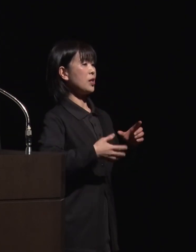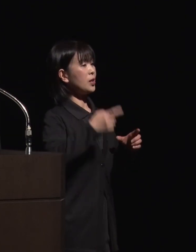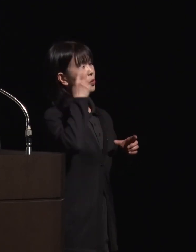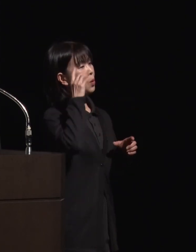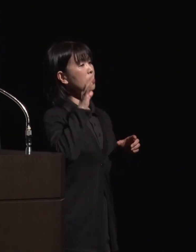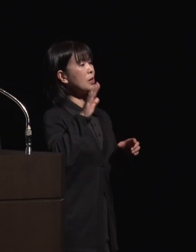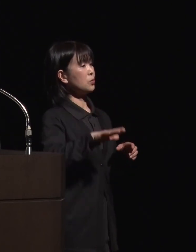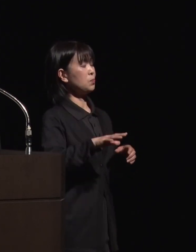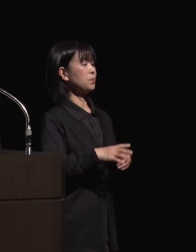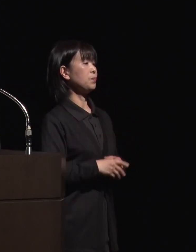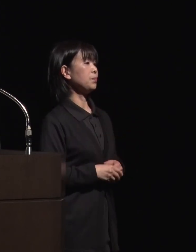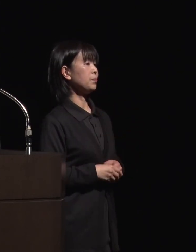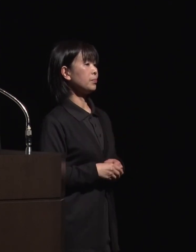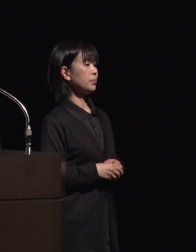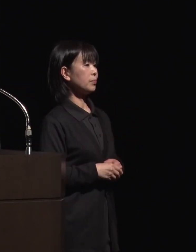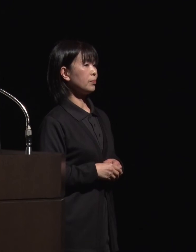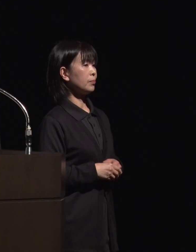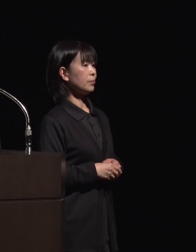ないでしょうか。